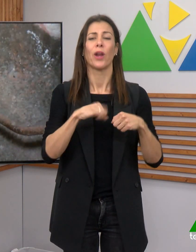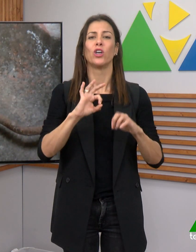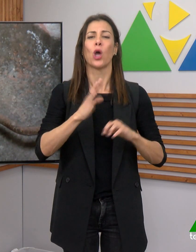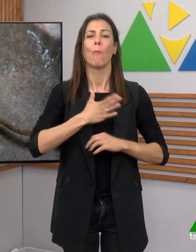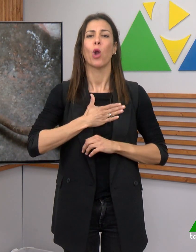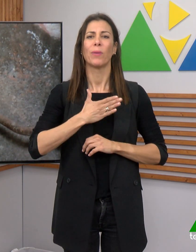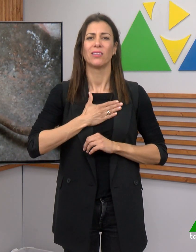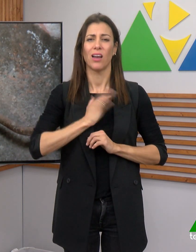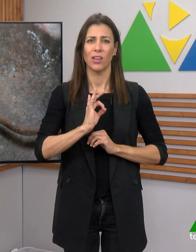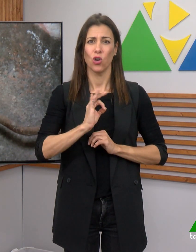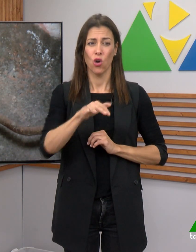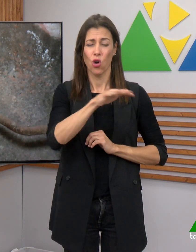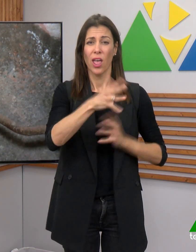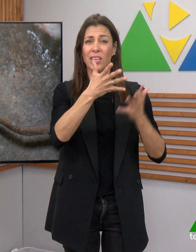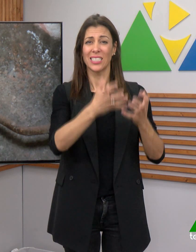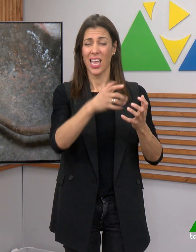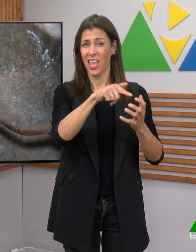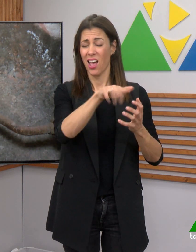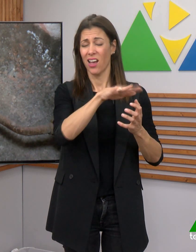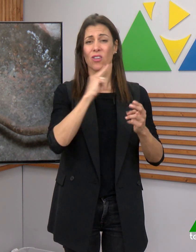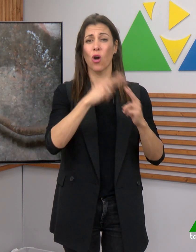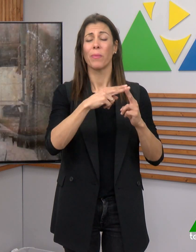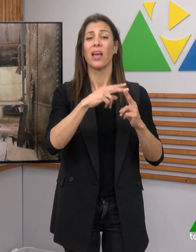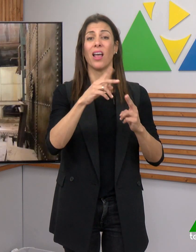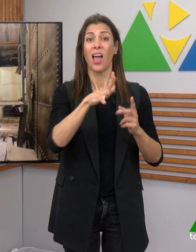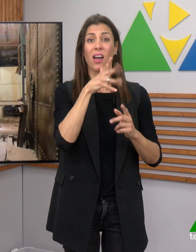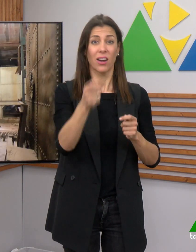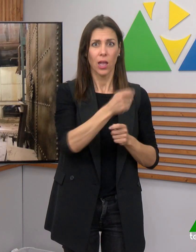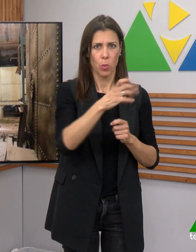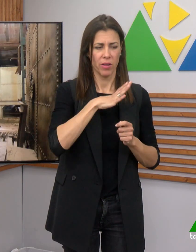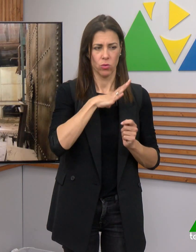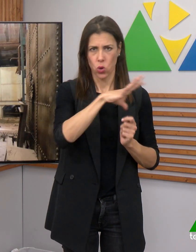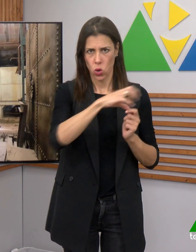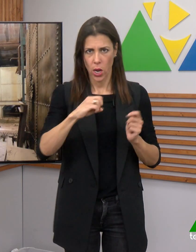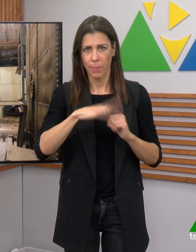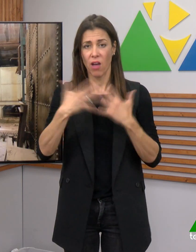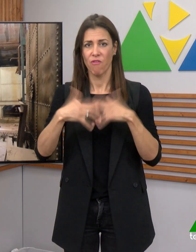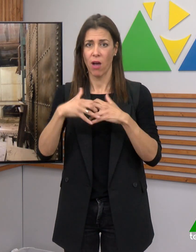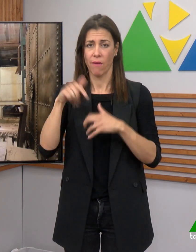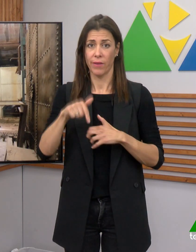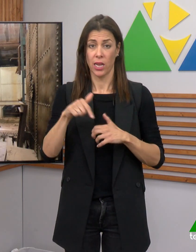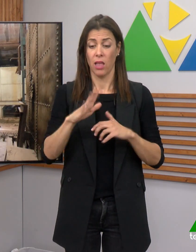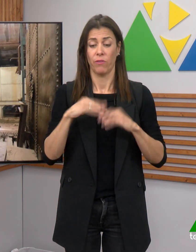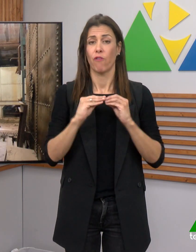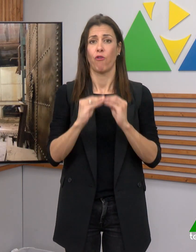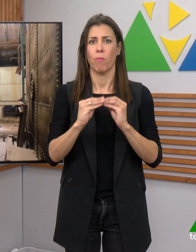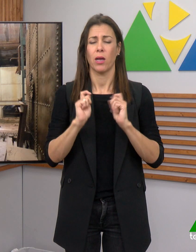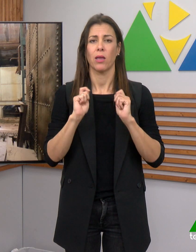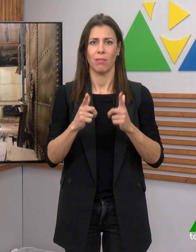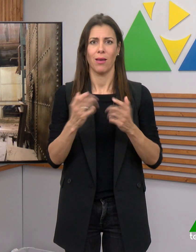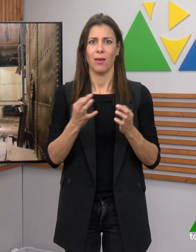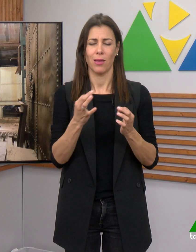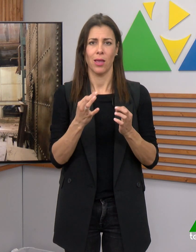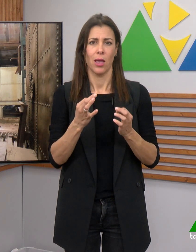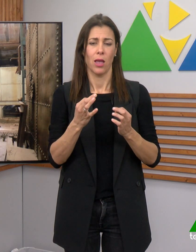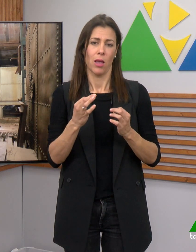de la acequia de riego para bombear agua de la acequia de riego hacia la fábrica, de manera que permitiera un